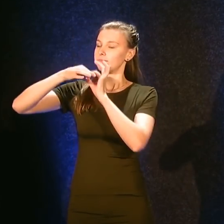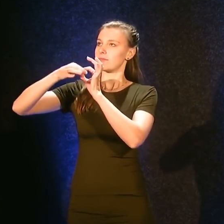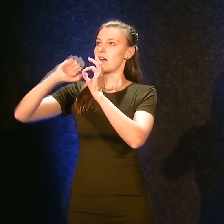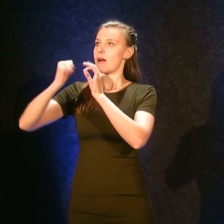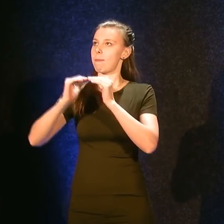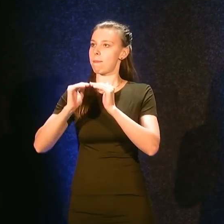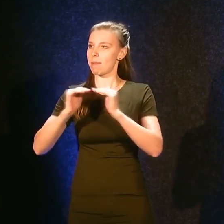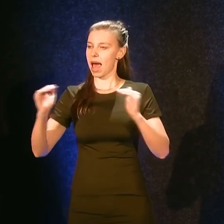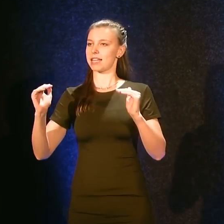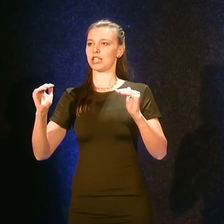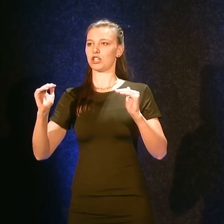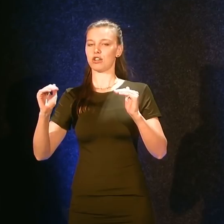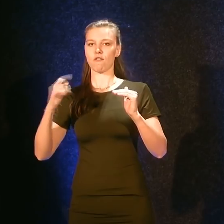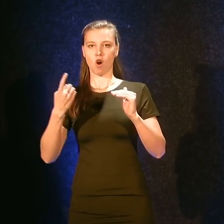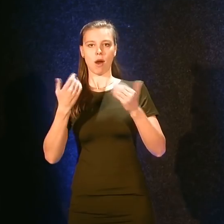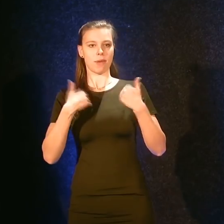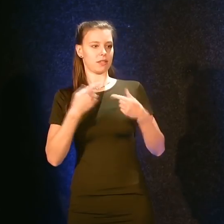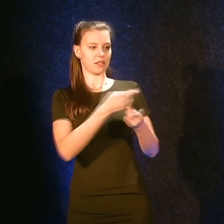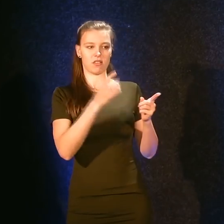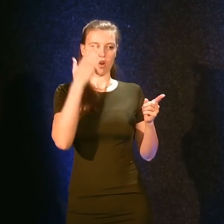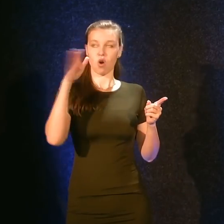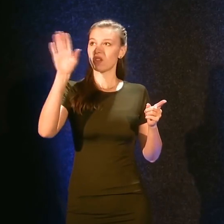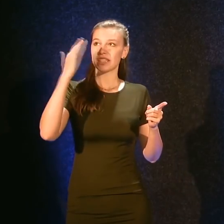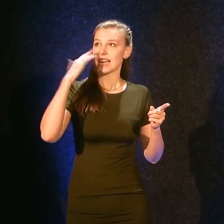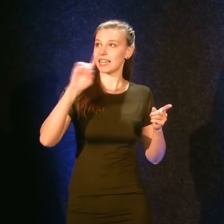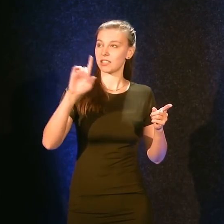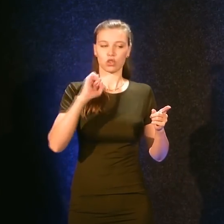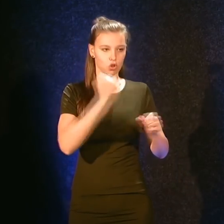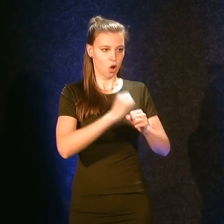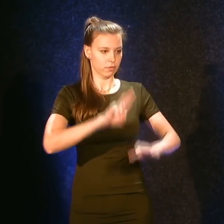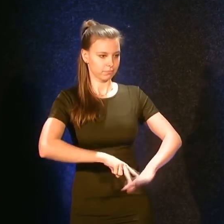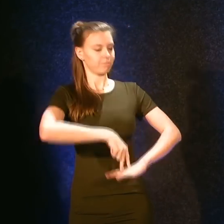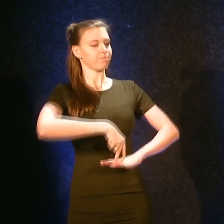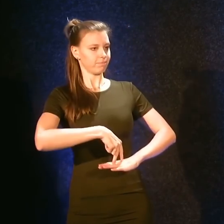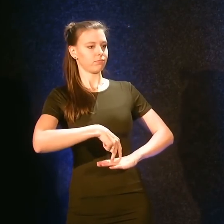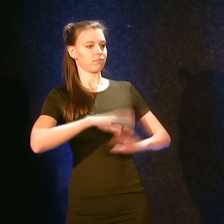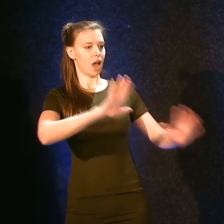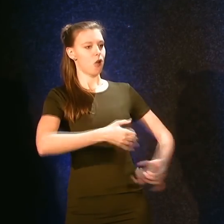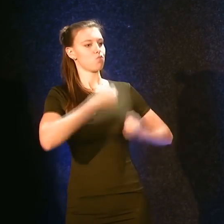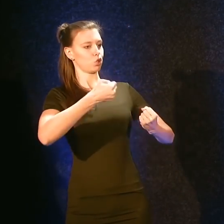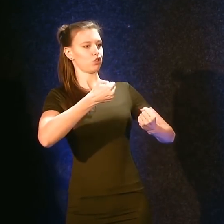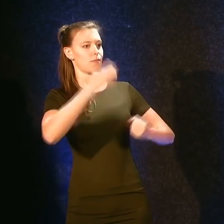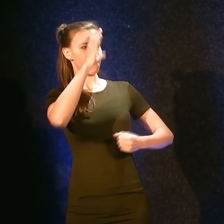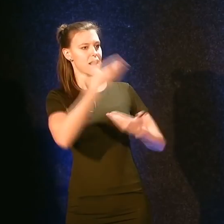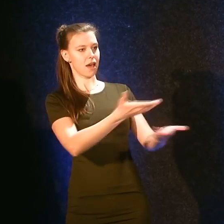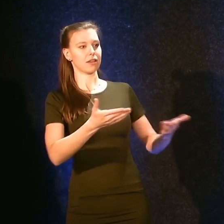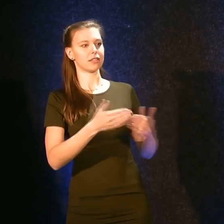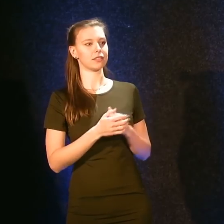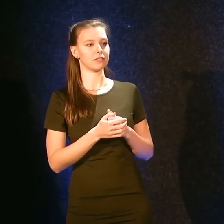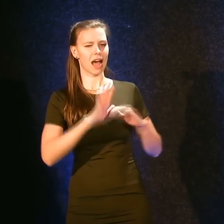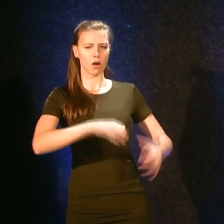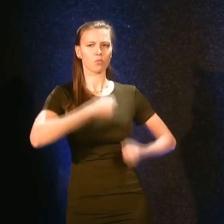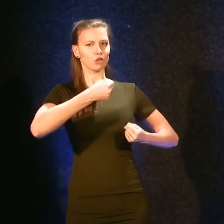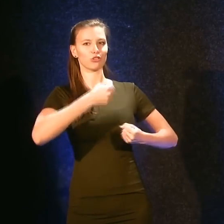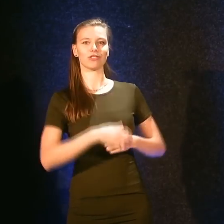basis zijn om te midden van allerlei mensen die God niet kennen, te gaan staan en te zeggen, houd moed, mannen. Houd